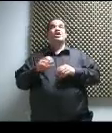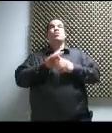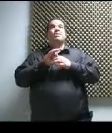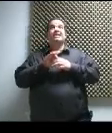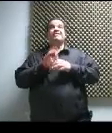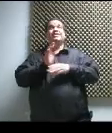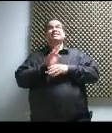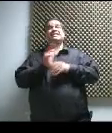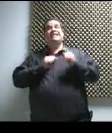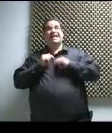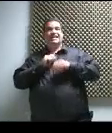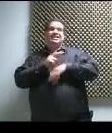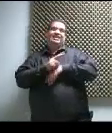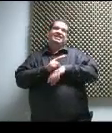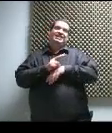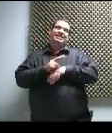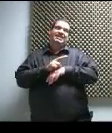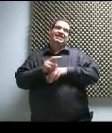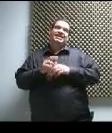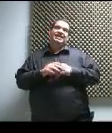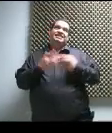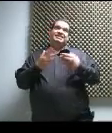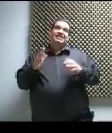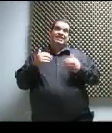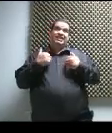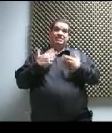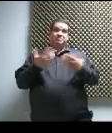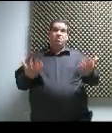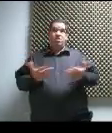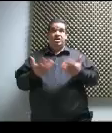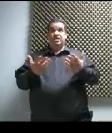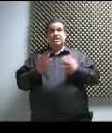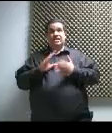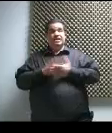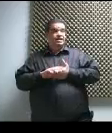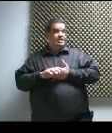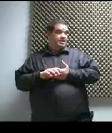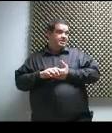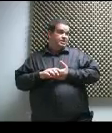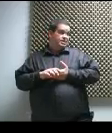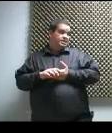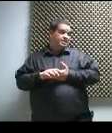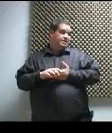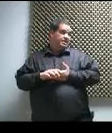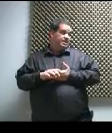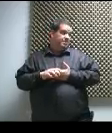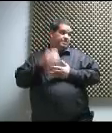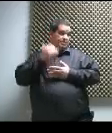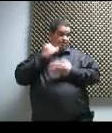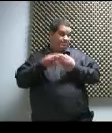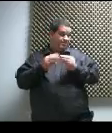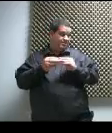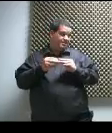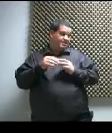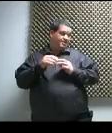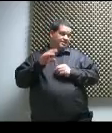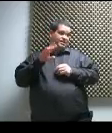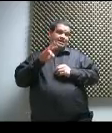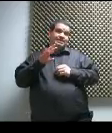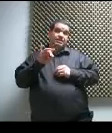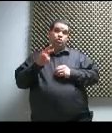Cooperativa Cineteatro Vieques. Pues ya saben, ya tenemos aquí esto de... No, y está mi teléfono también. Ah, pues el a repetirlo.